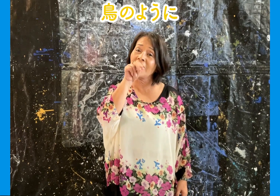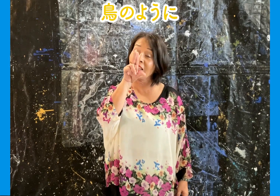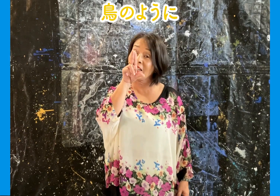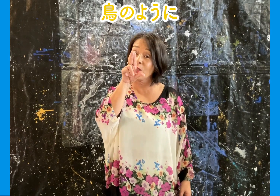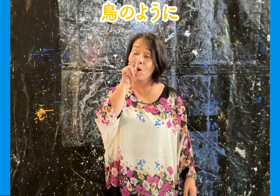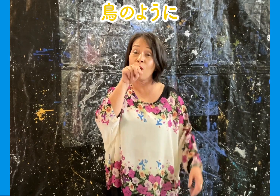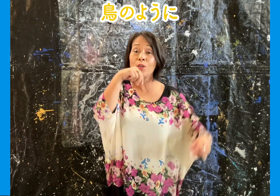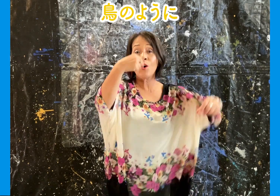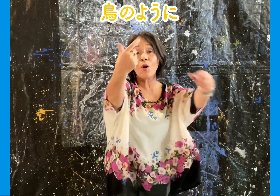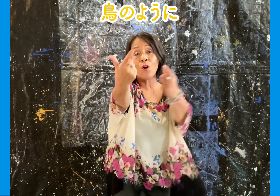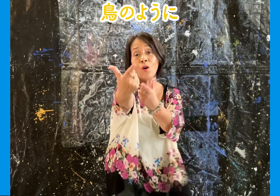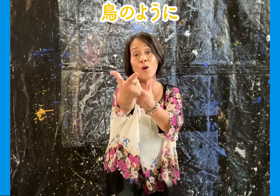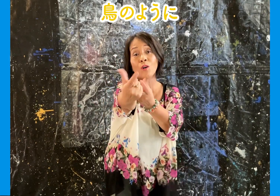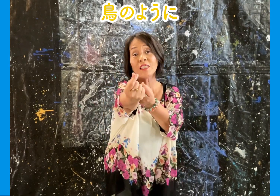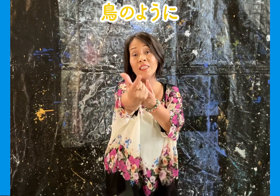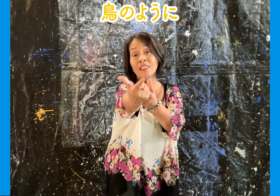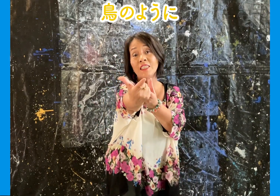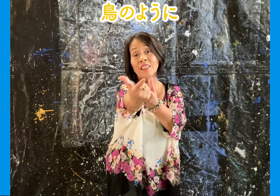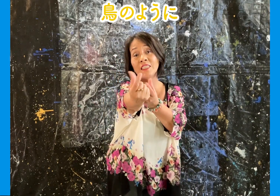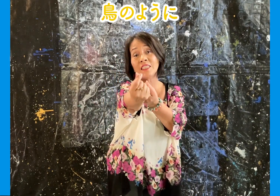のように